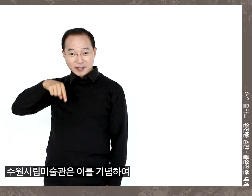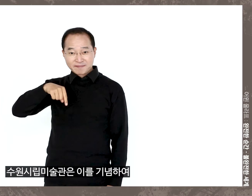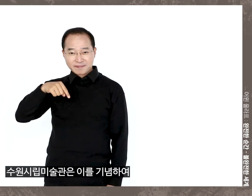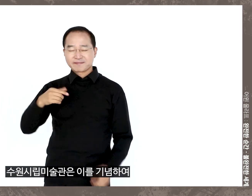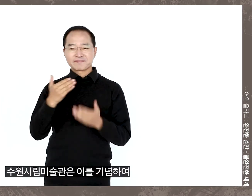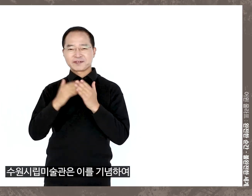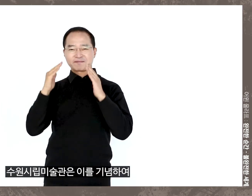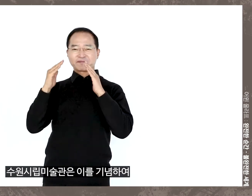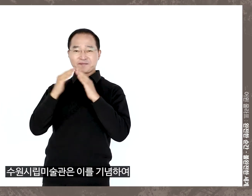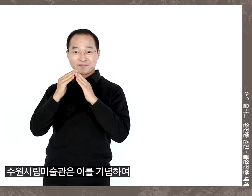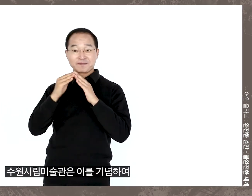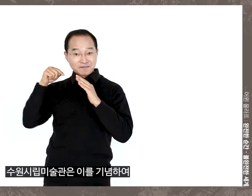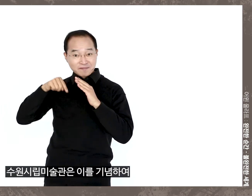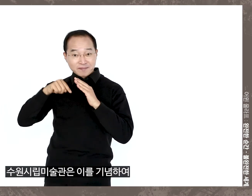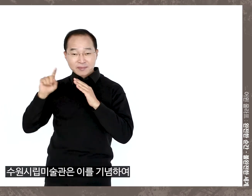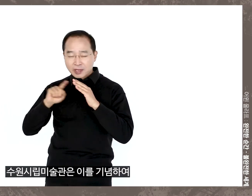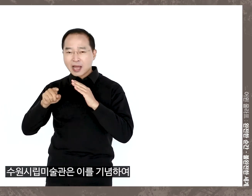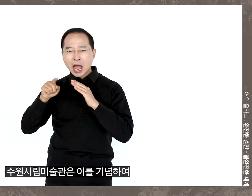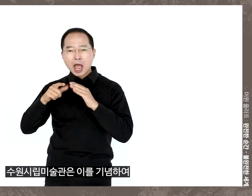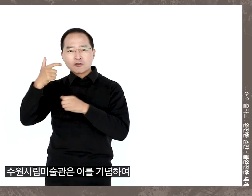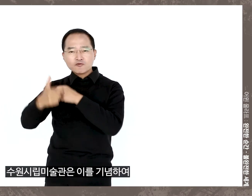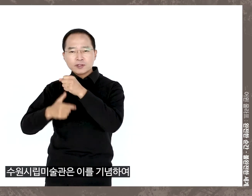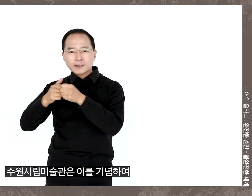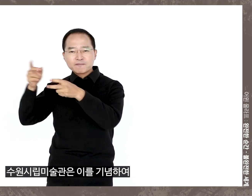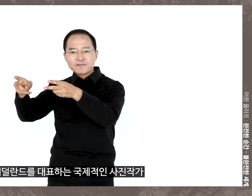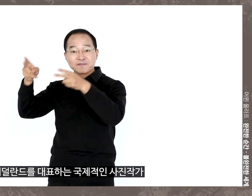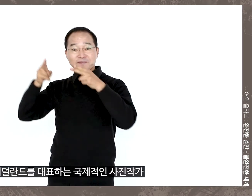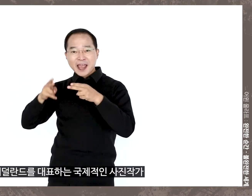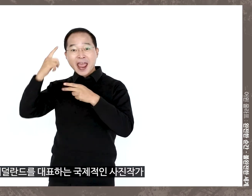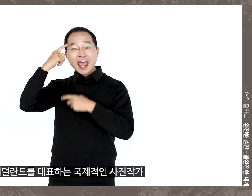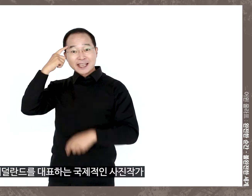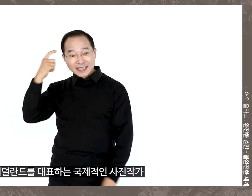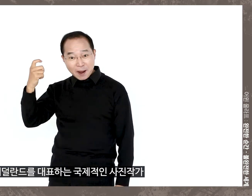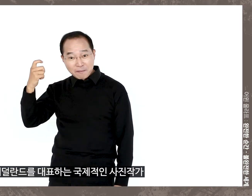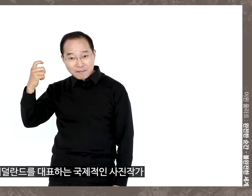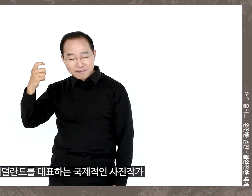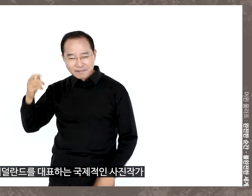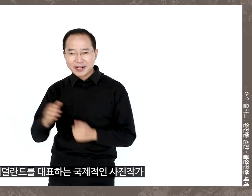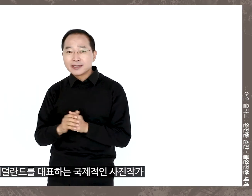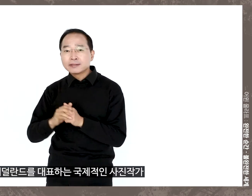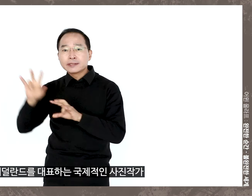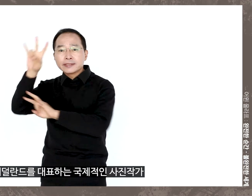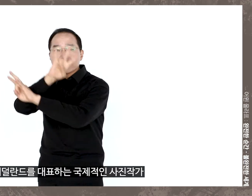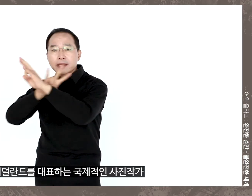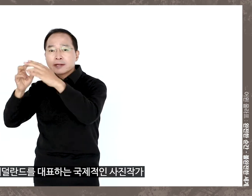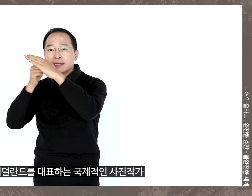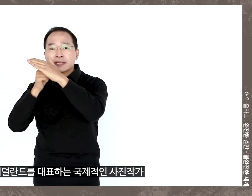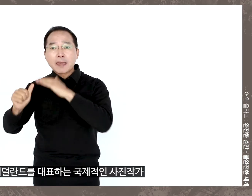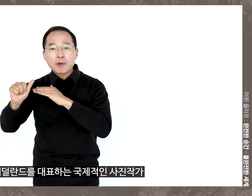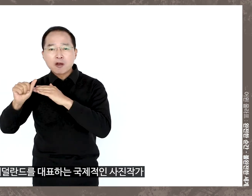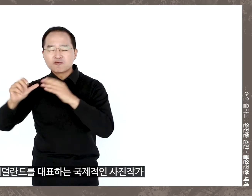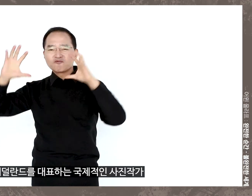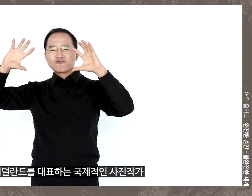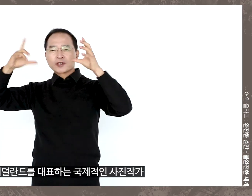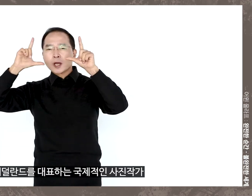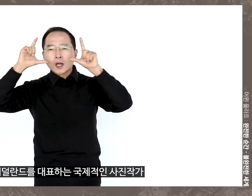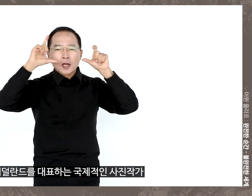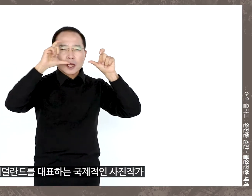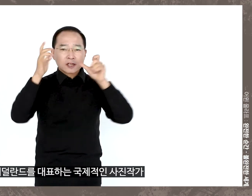수원시립미술관은 이를 기념하여 네덜란드를 대표하는 국제적인